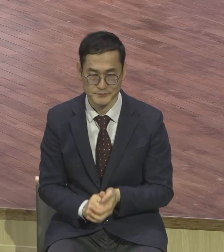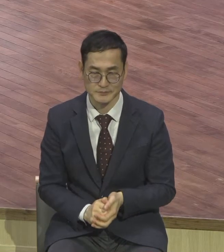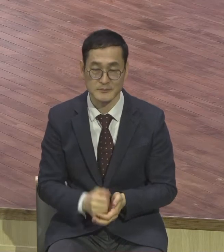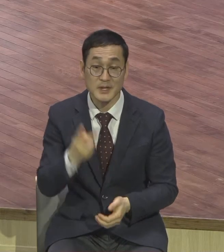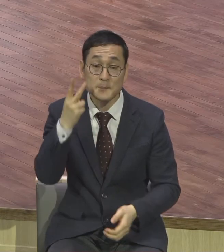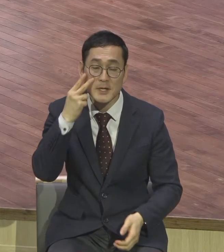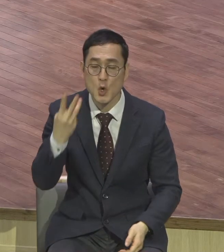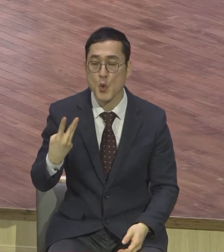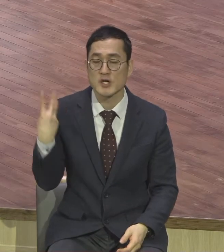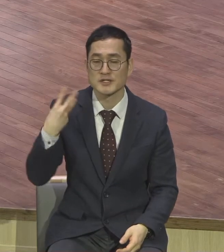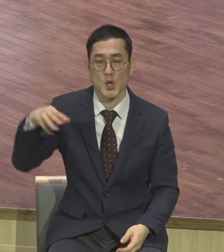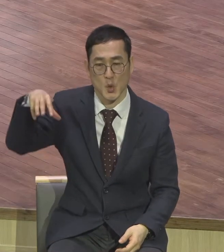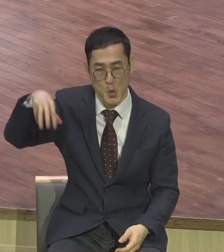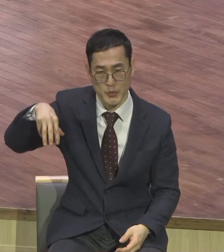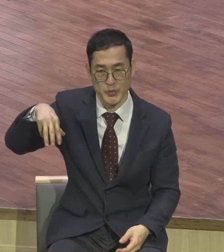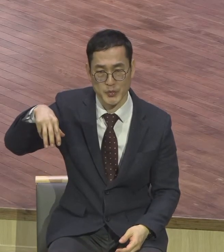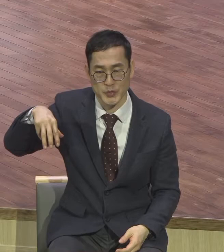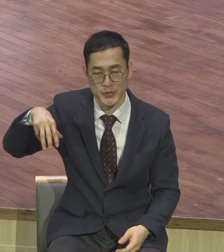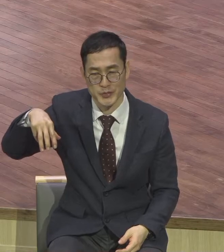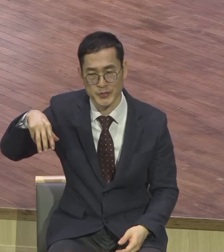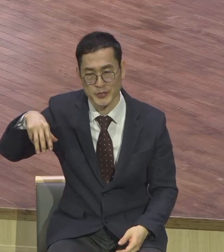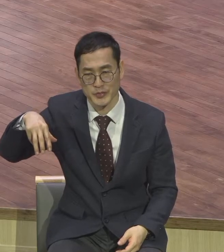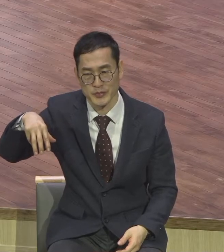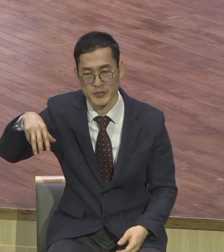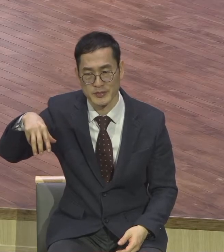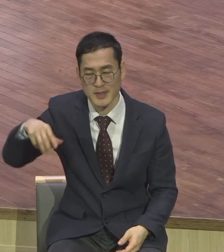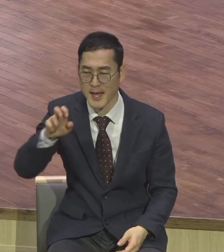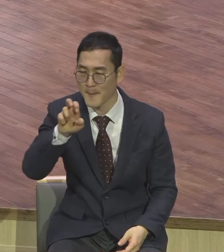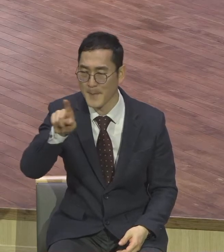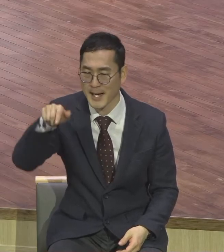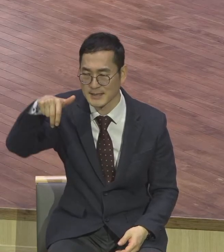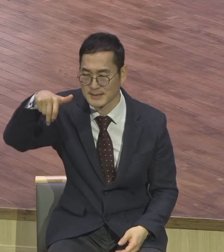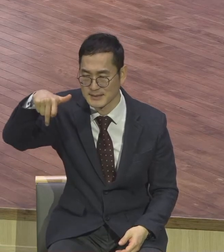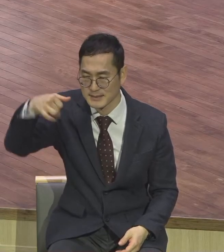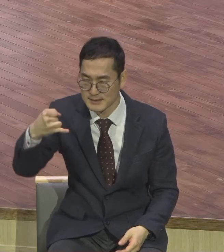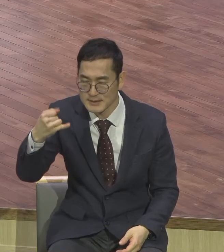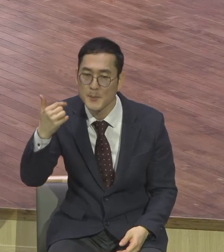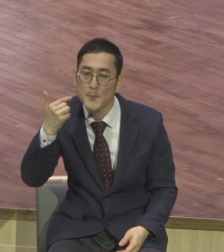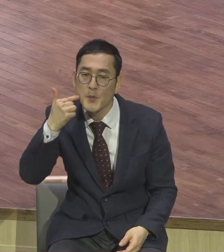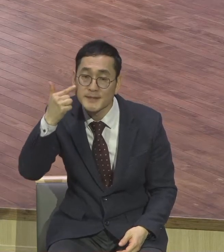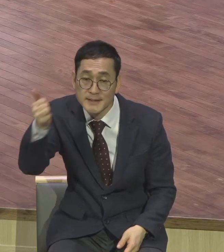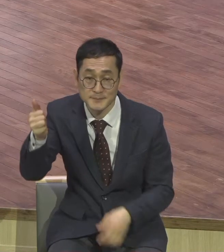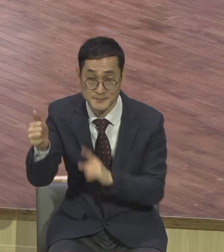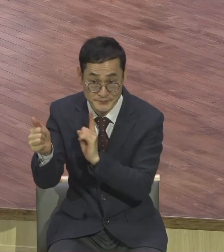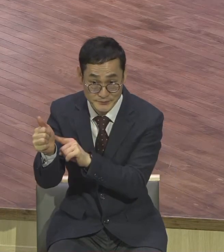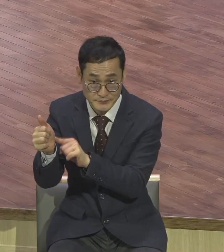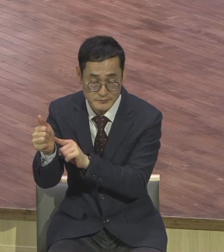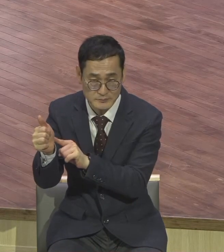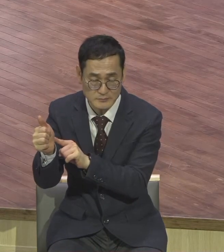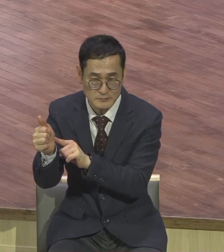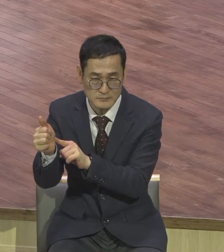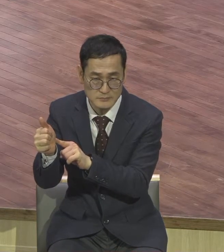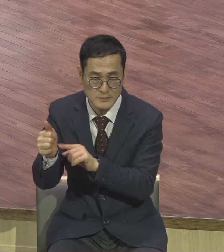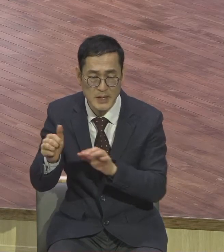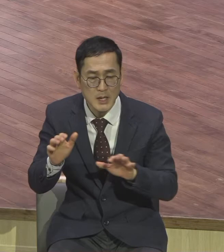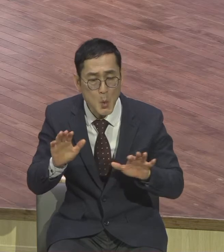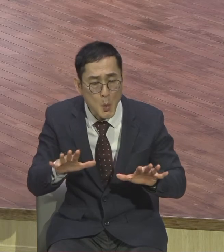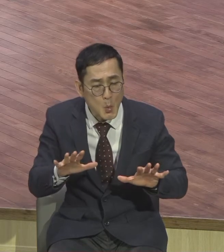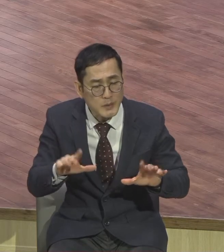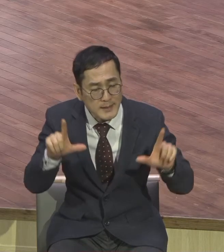DC에 있는 내스널 커뮤니티 처치에 있는 마크 패트슨 목사가 지금 시대